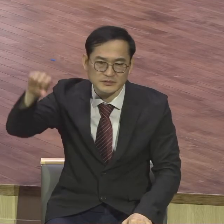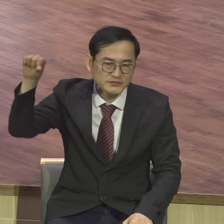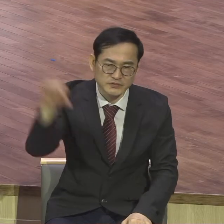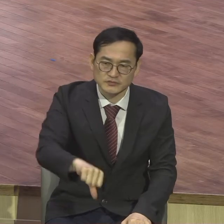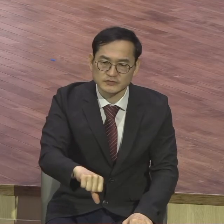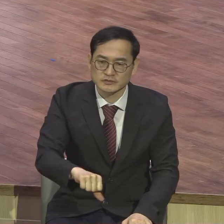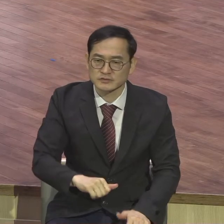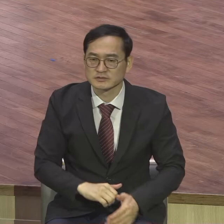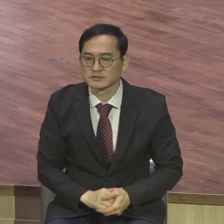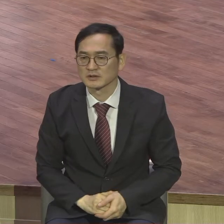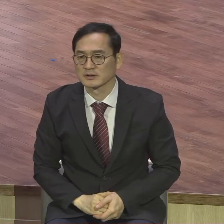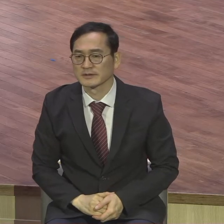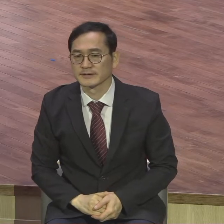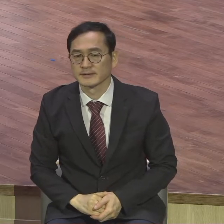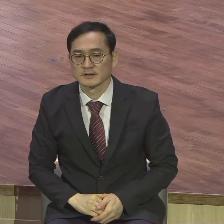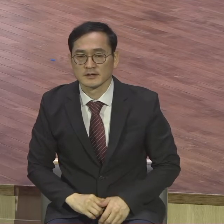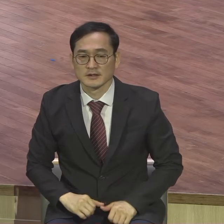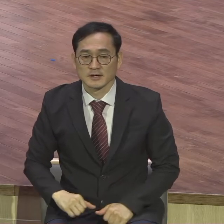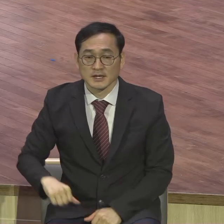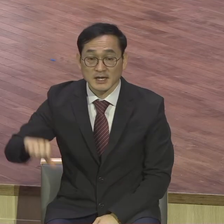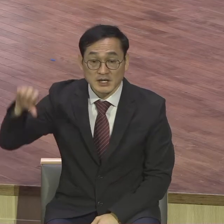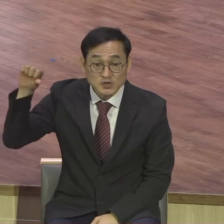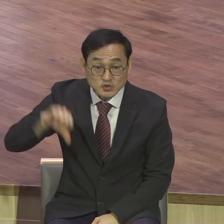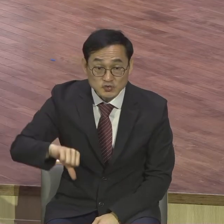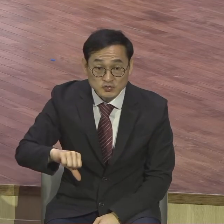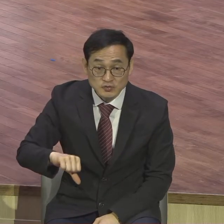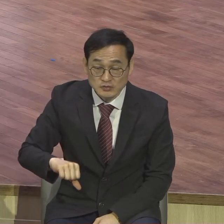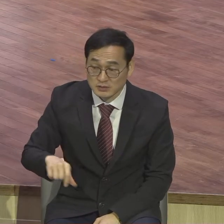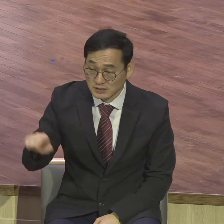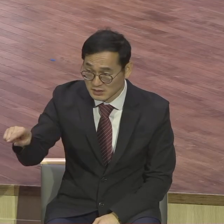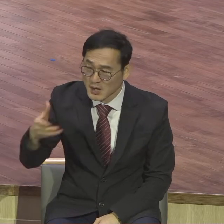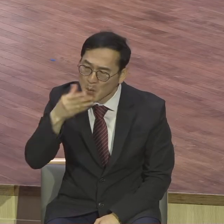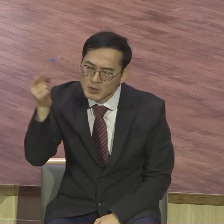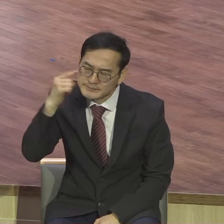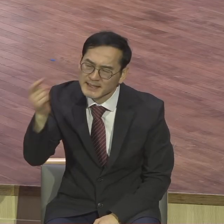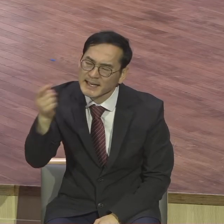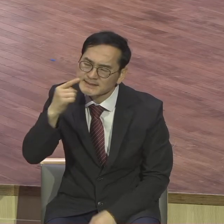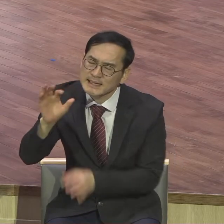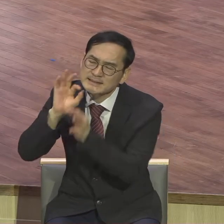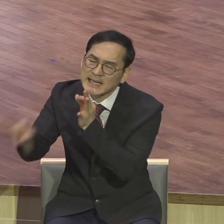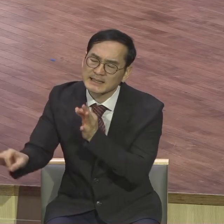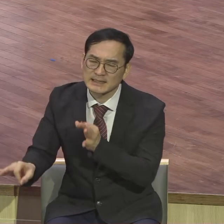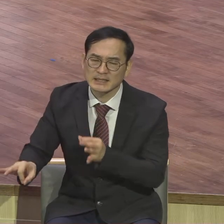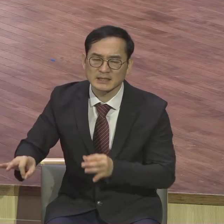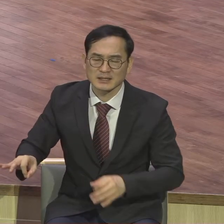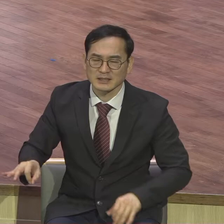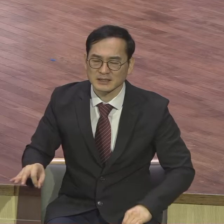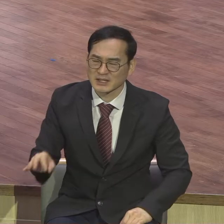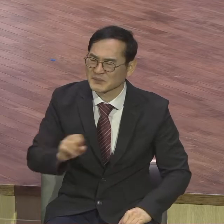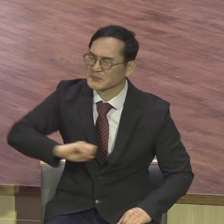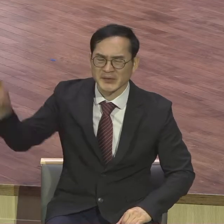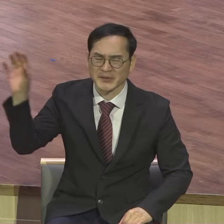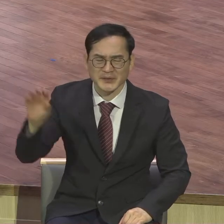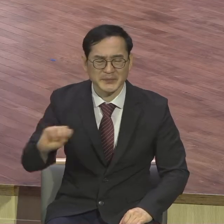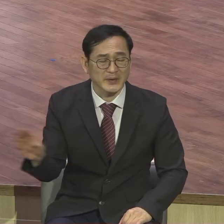저주받을 인간들 많지요. 다른 복음 말하니까. 교회를 빙자한 교회, 하나님의